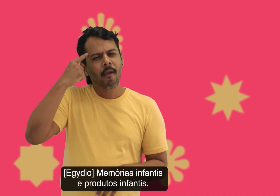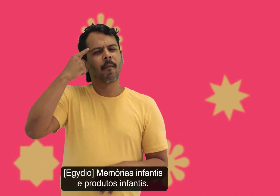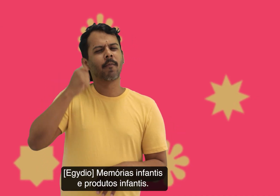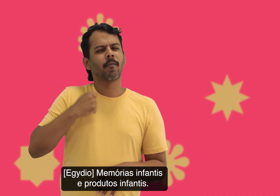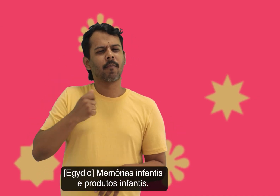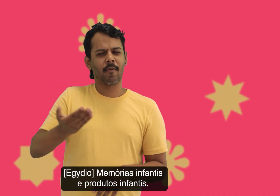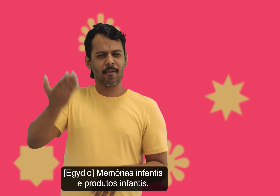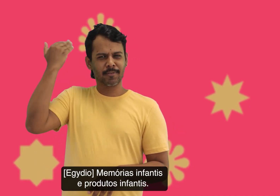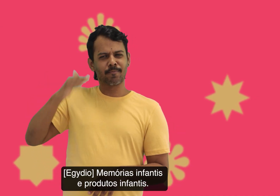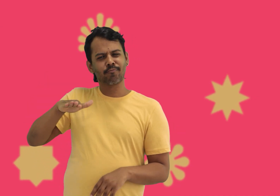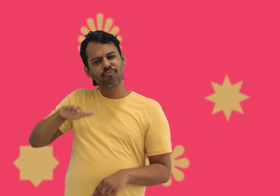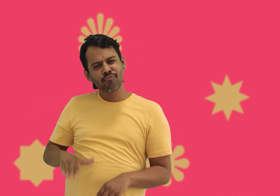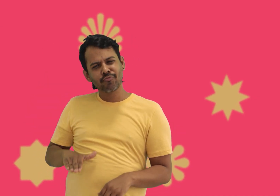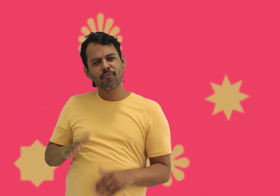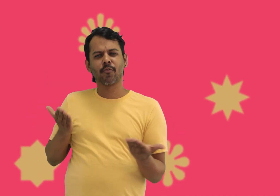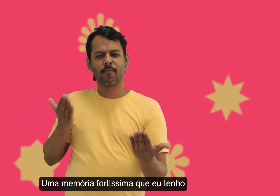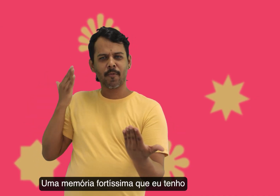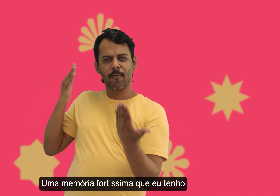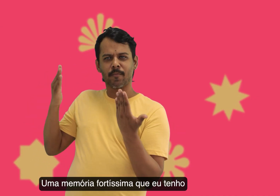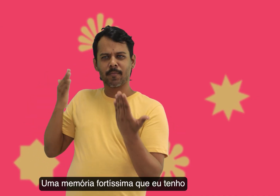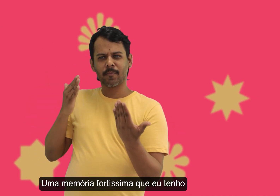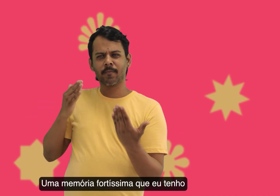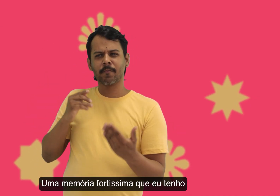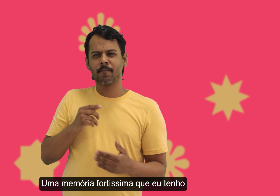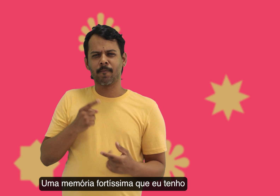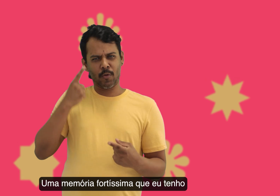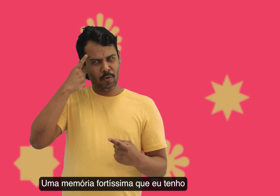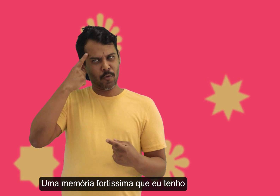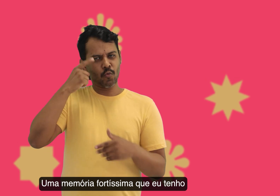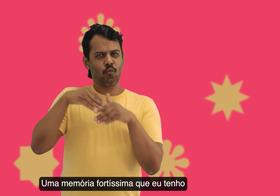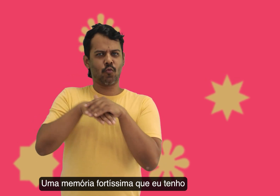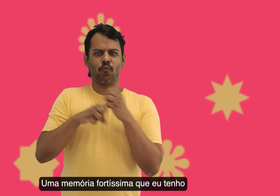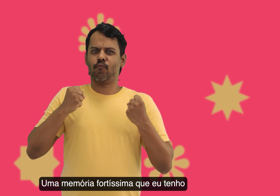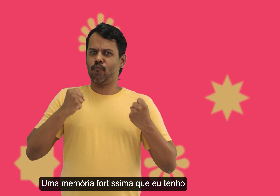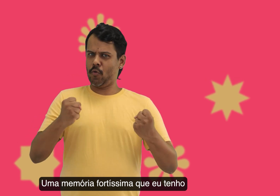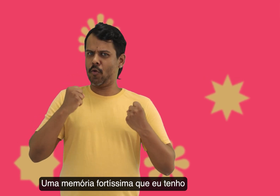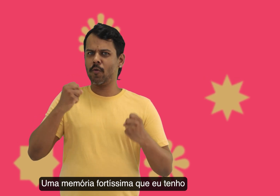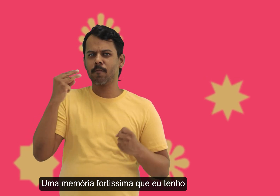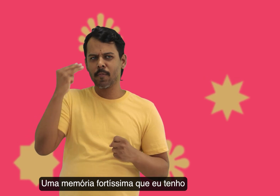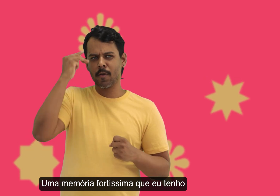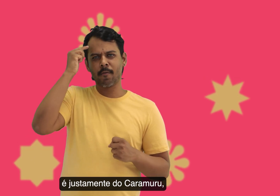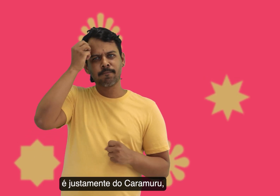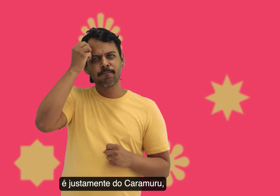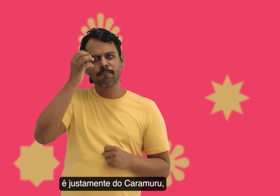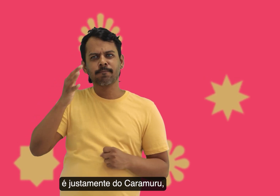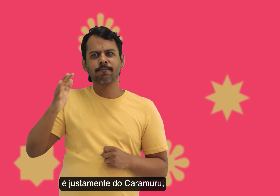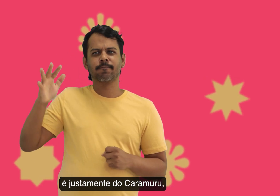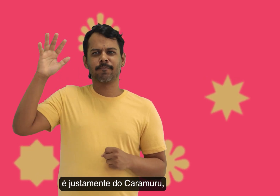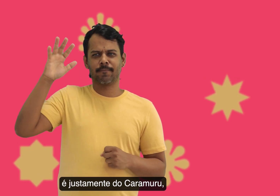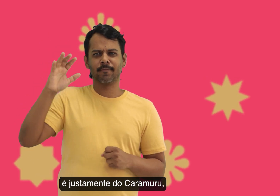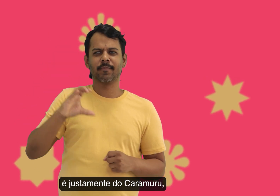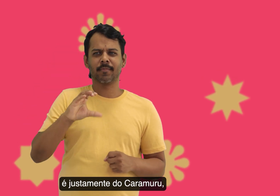e produtos infantis, né? Uma memória fortíssima que eu tenho é justamente